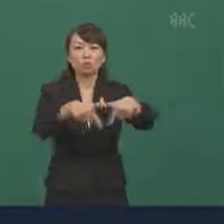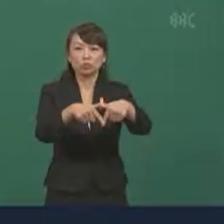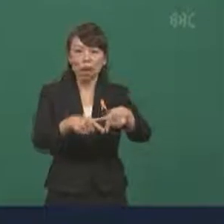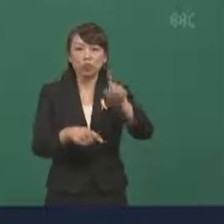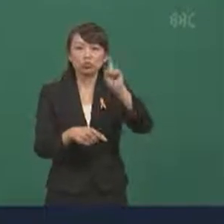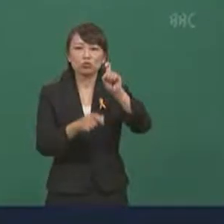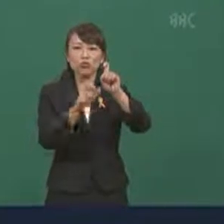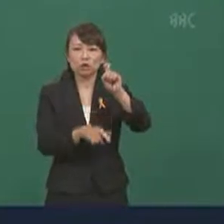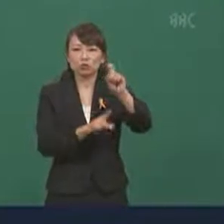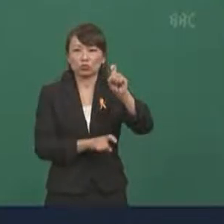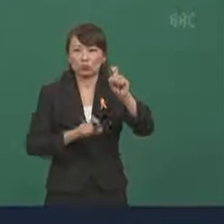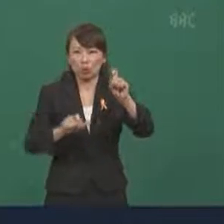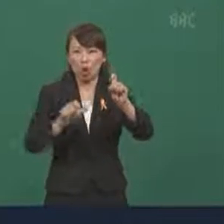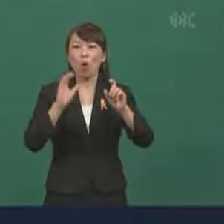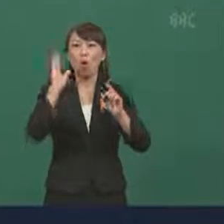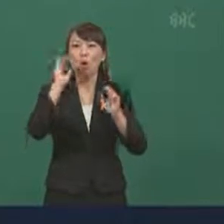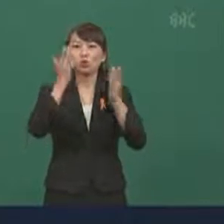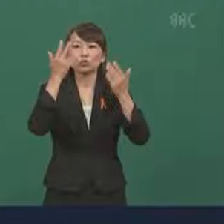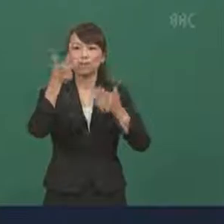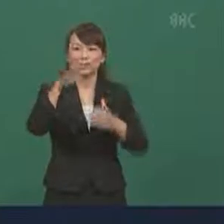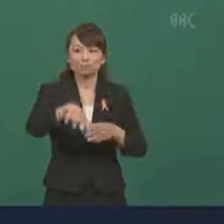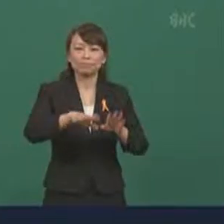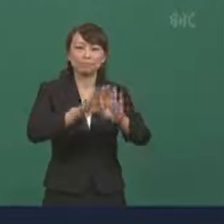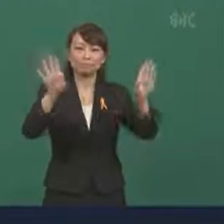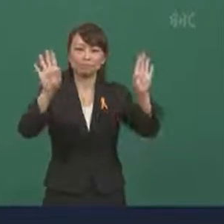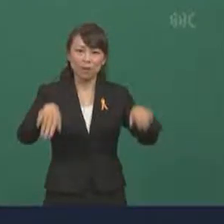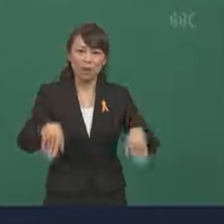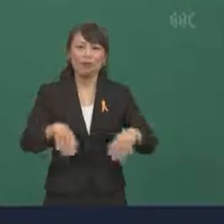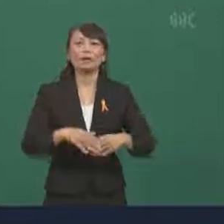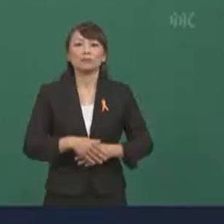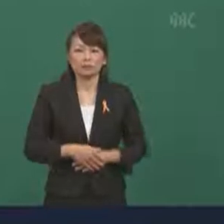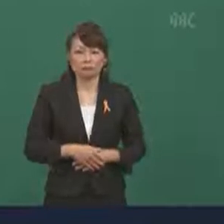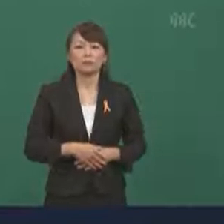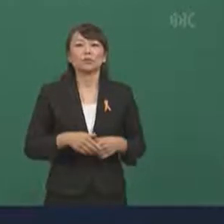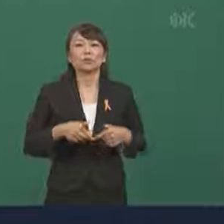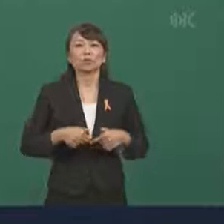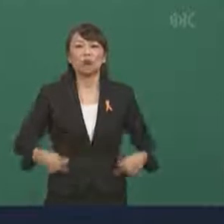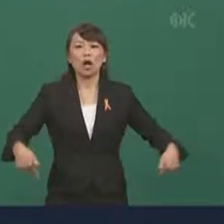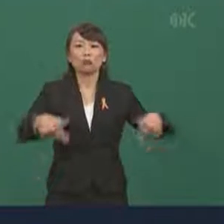が15日大津市で開かれました。